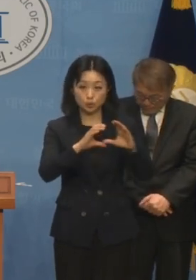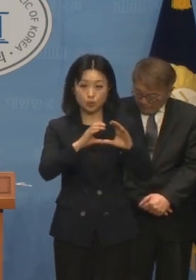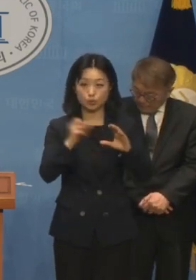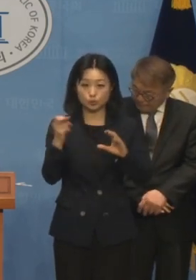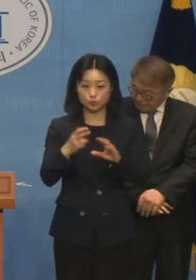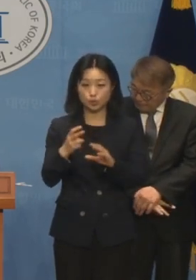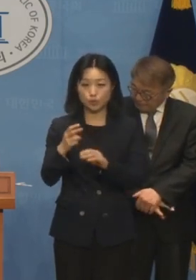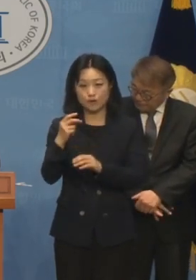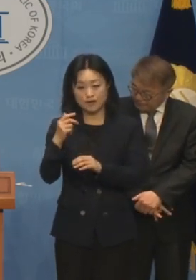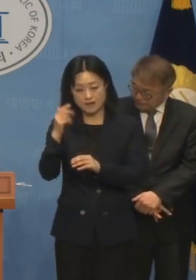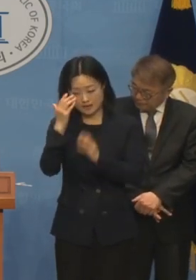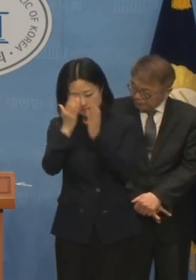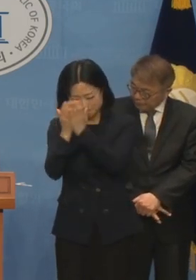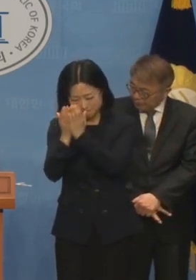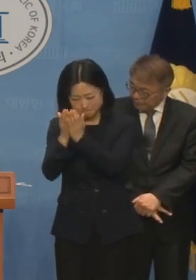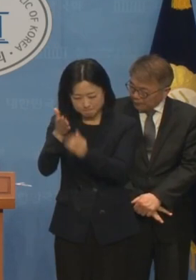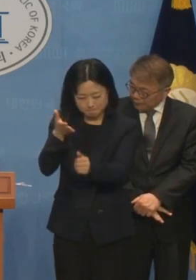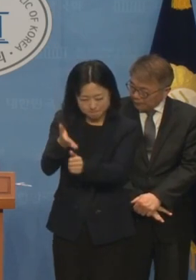조사 측면에서의